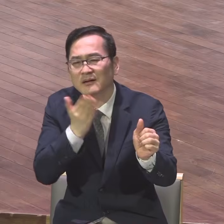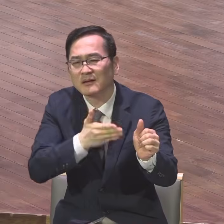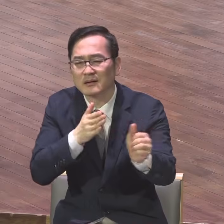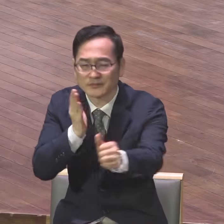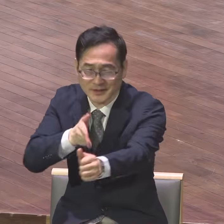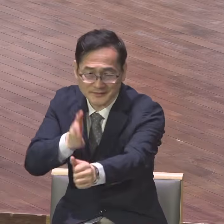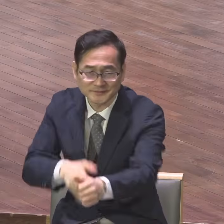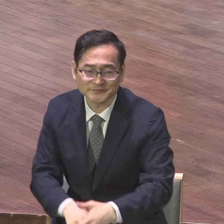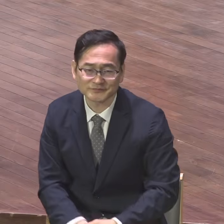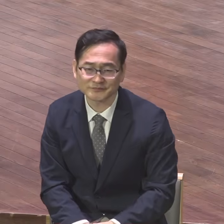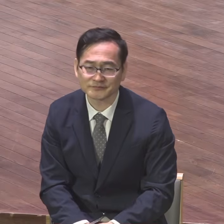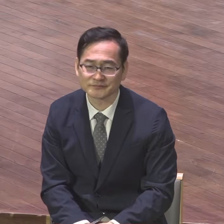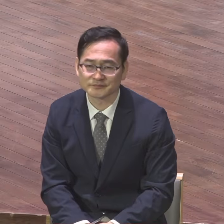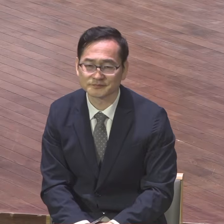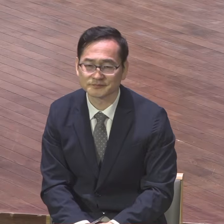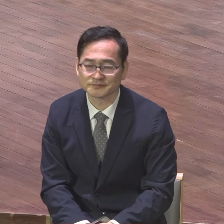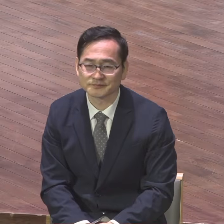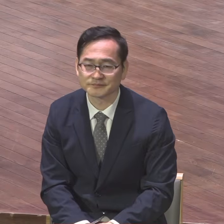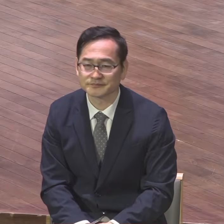외치시기 바랍니다.